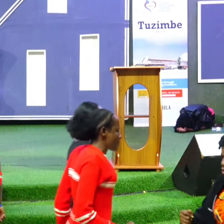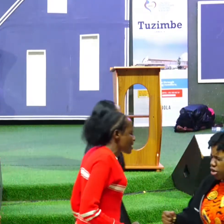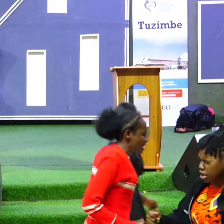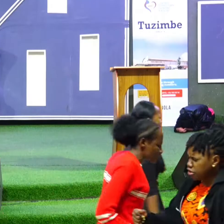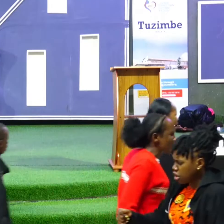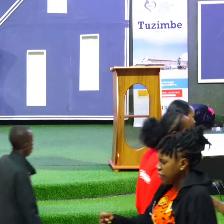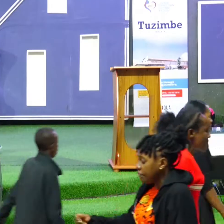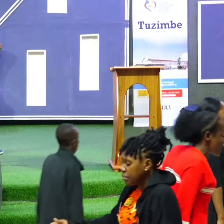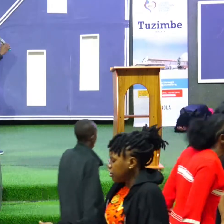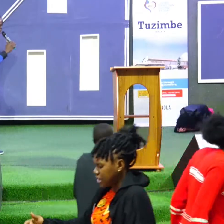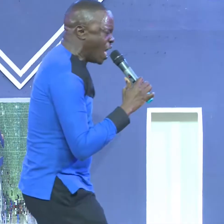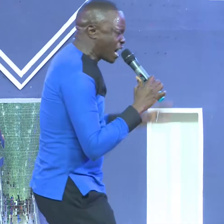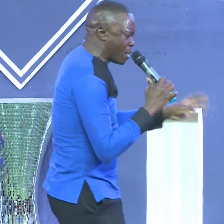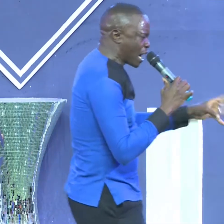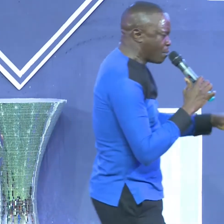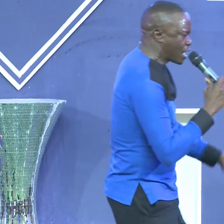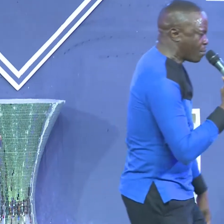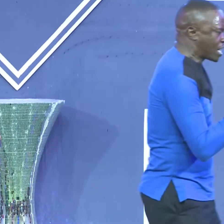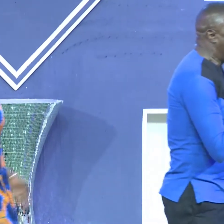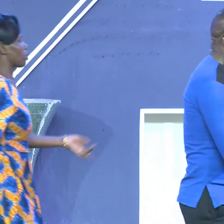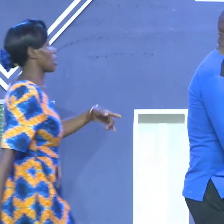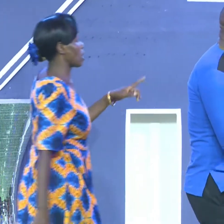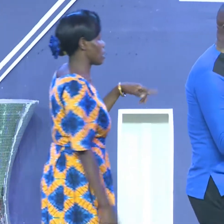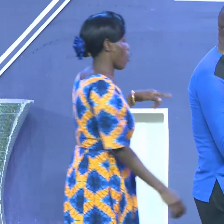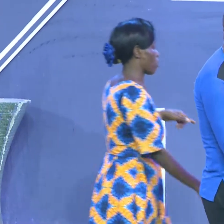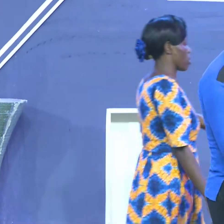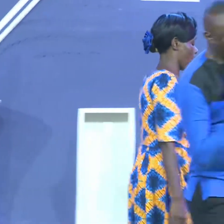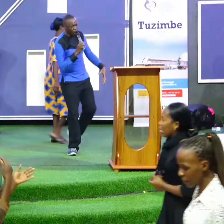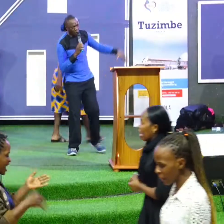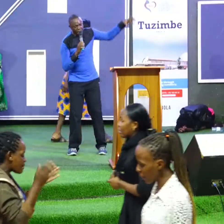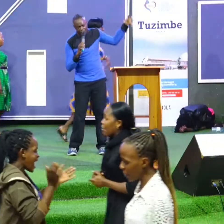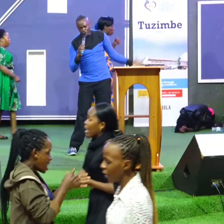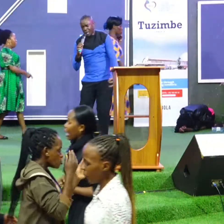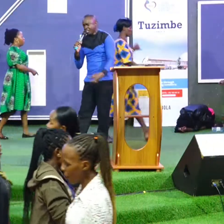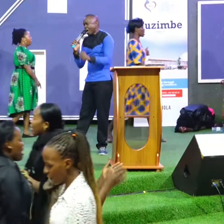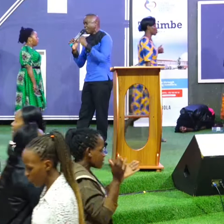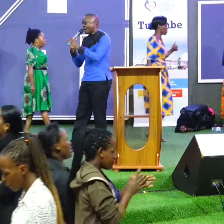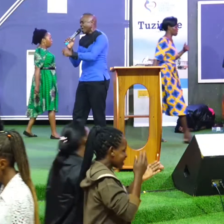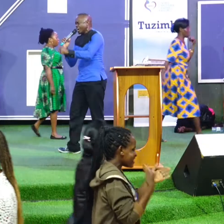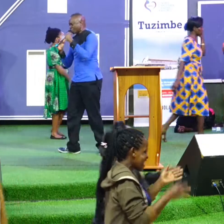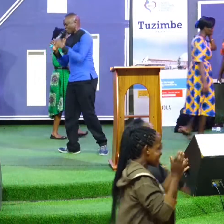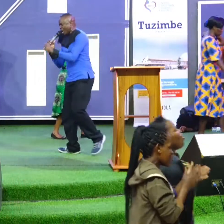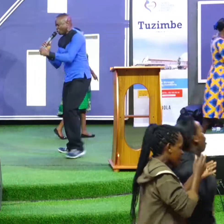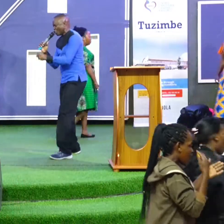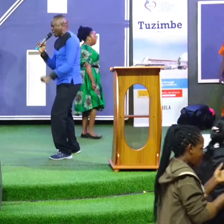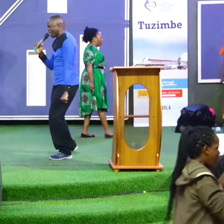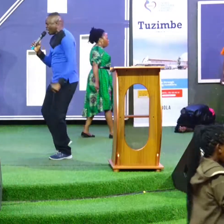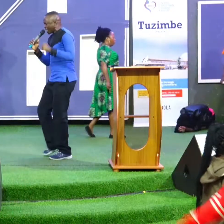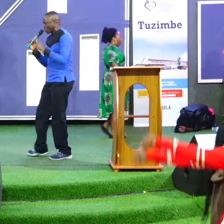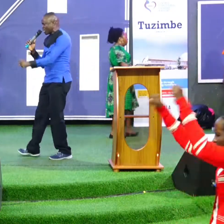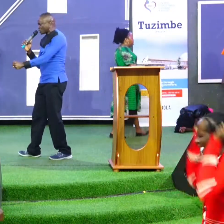Esenta zetu kora zetu yitamongalo Kabaka Encholu walero Katonda yamba, katonda